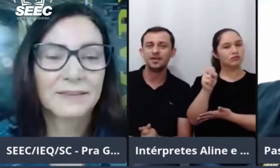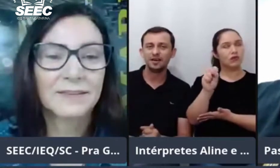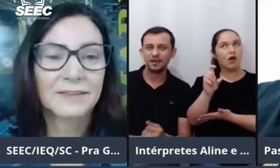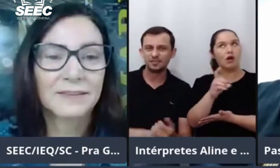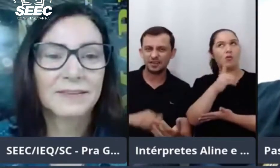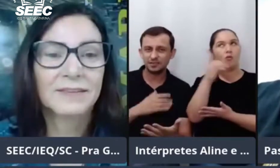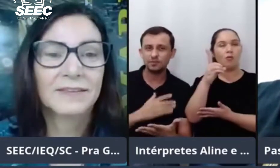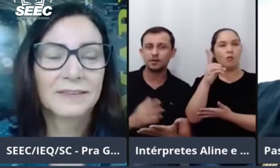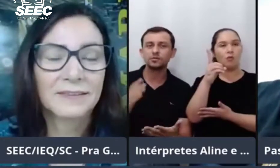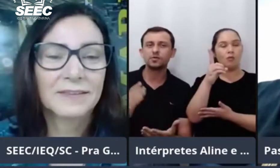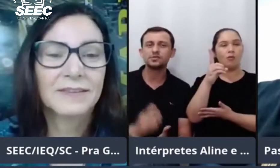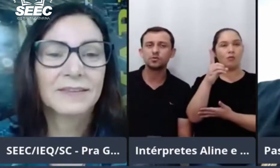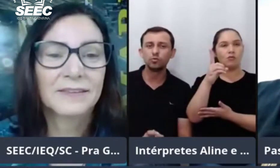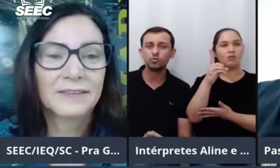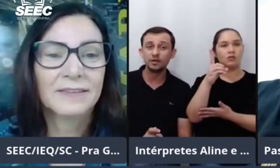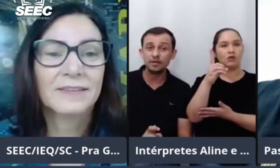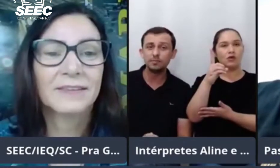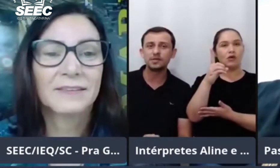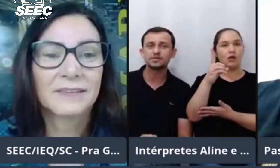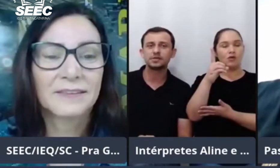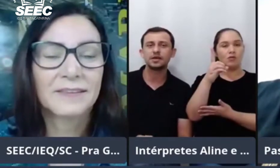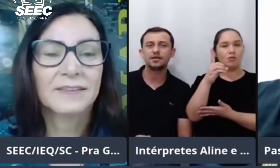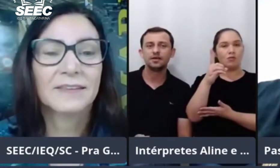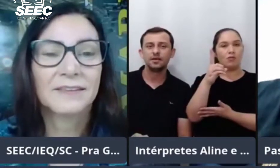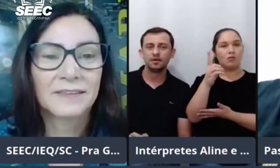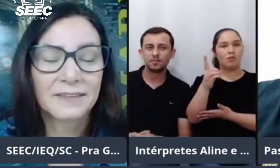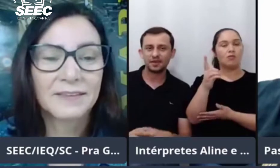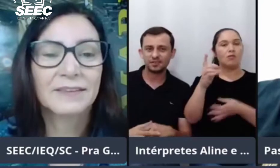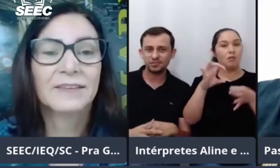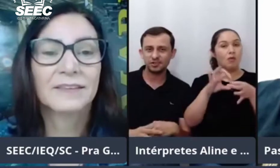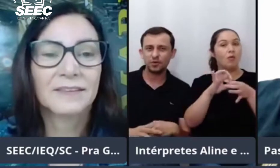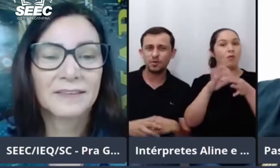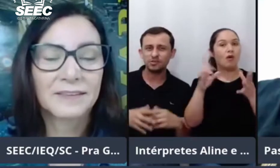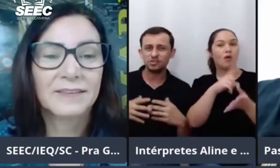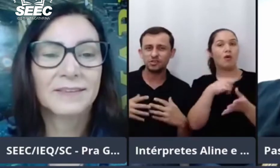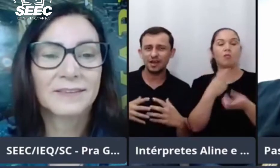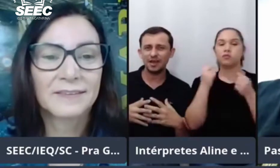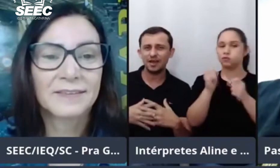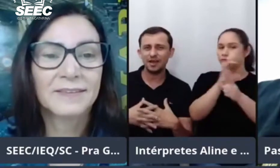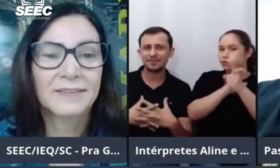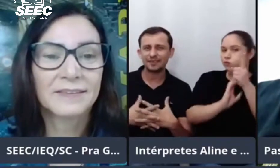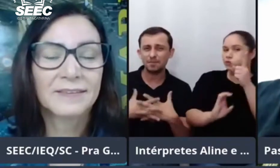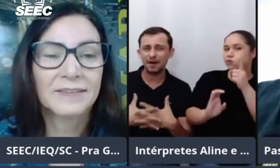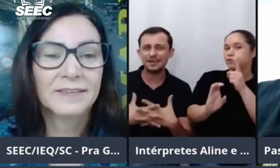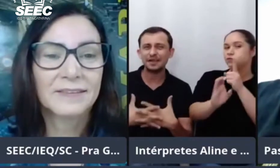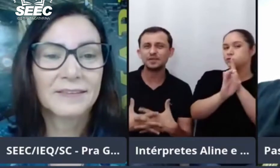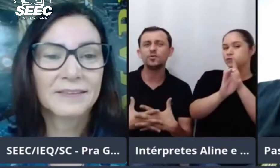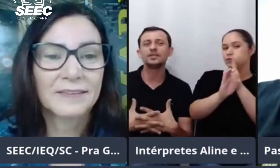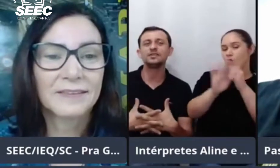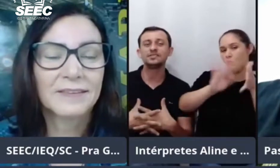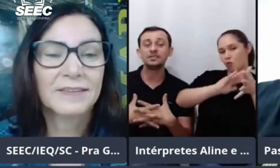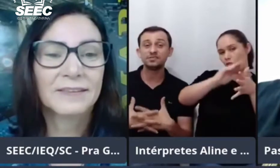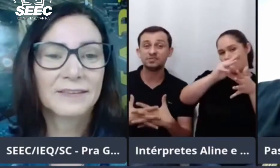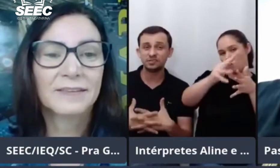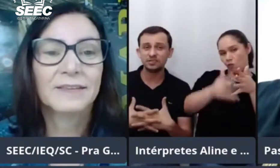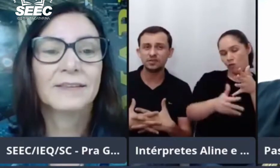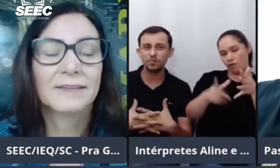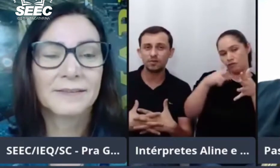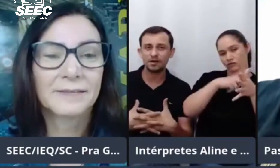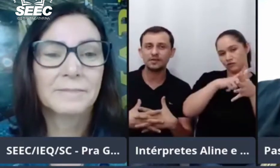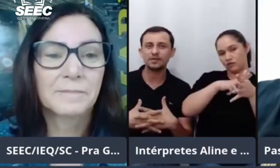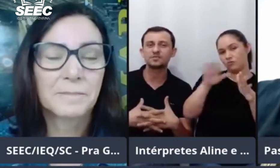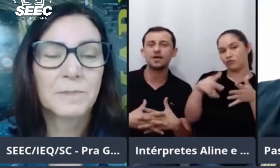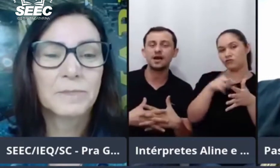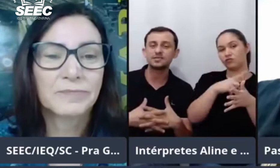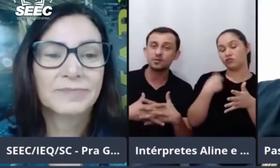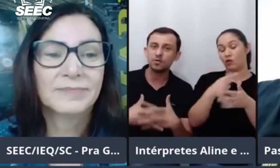permitir, né, a gente dar seguimento com esse culto em Libras, né, para que a gente realmente trabalhe na língua deles, eles se